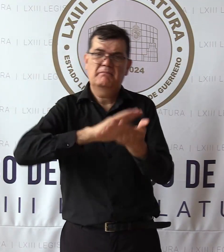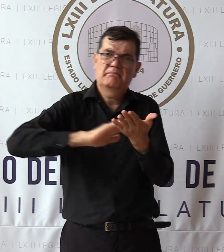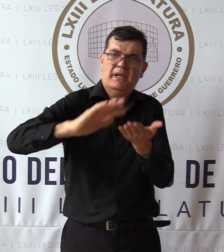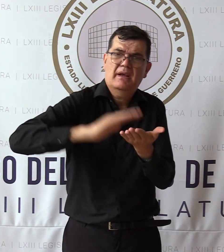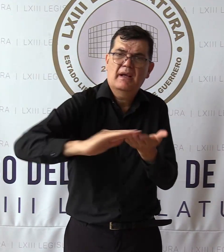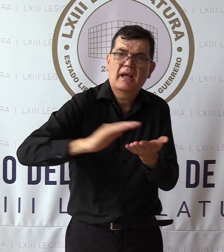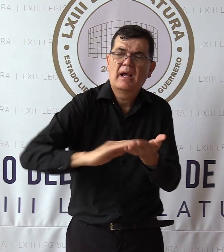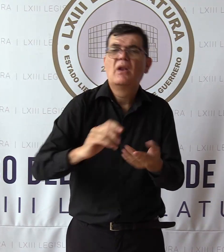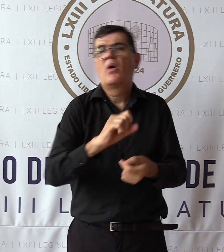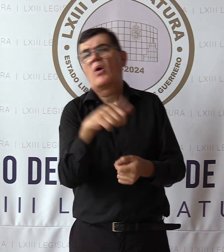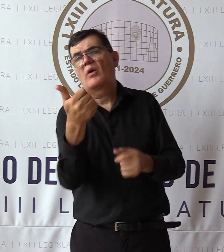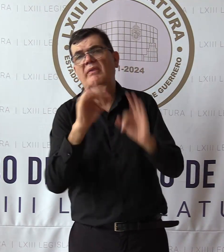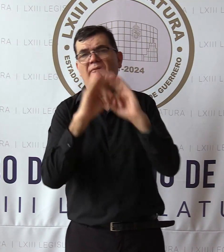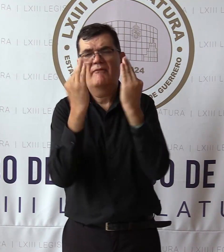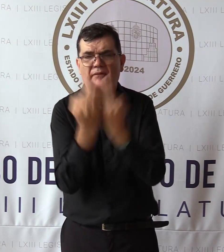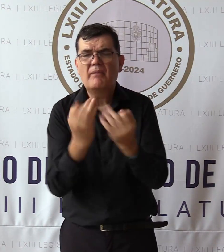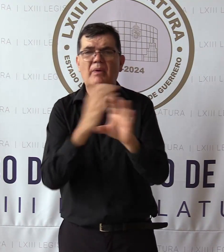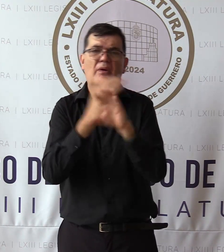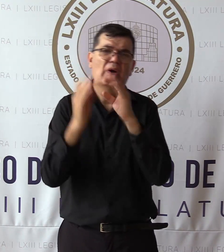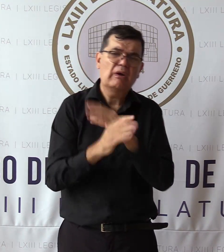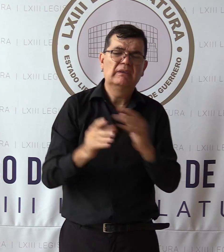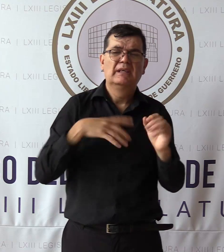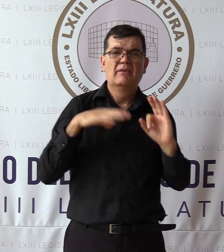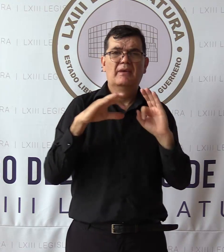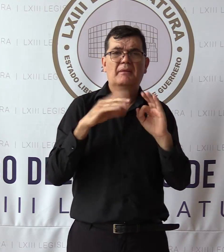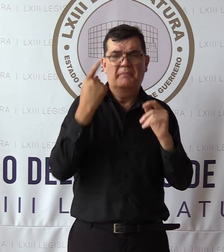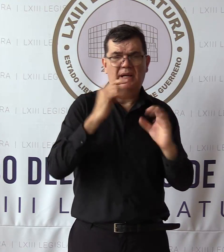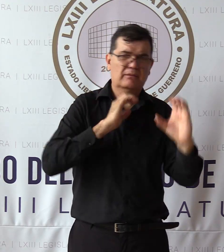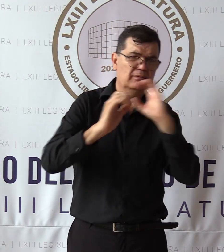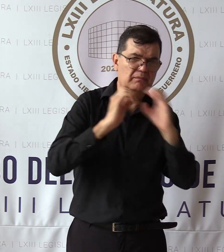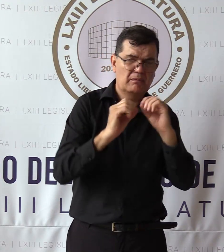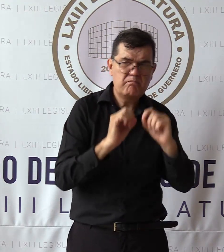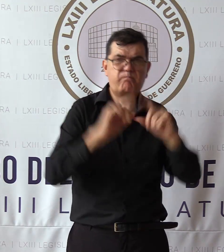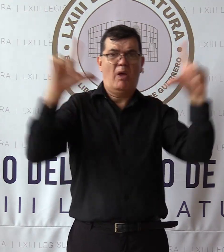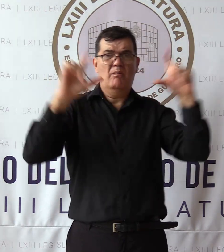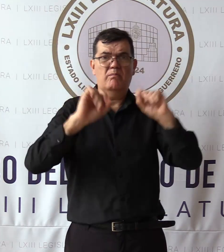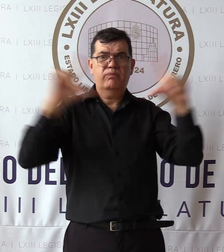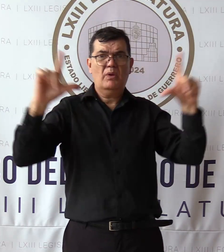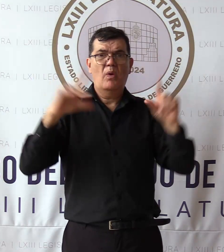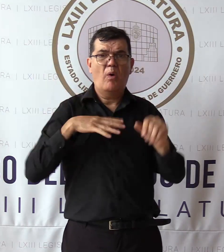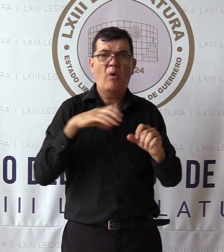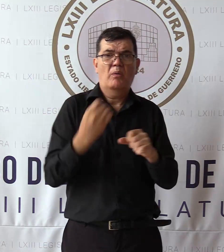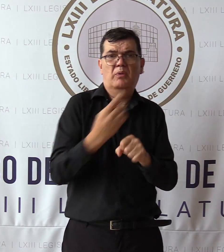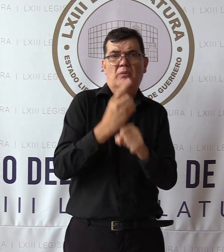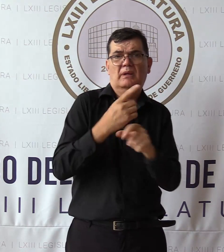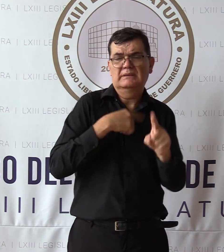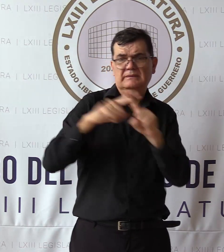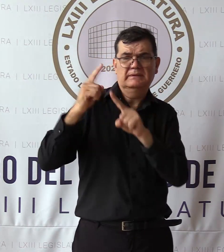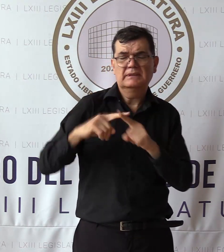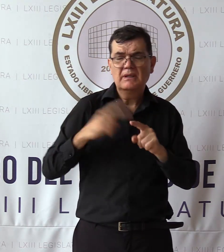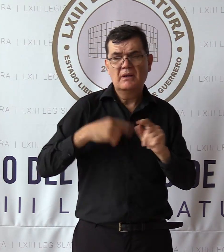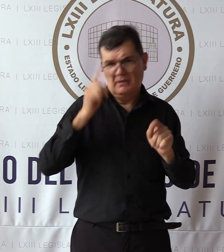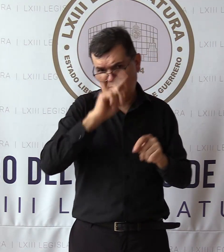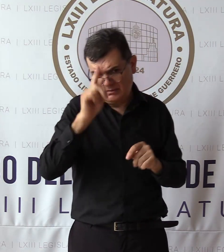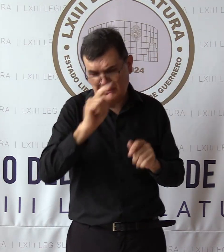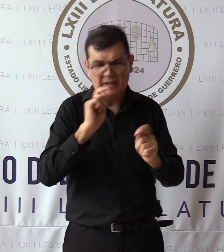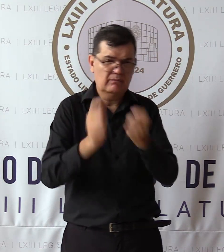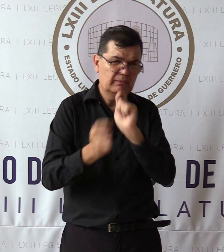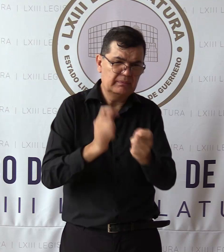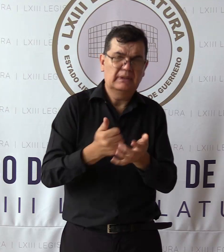otros modos, medios y formatos de comunicación aumentativos o alternativos y habilidades de orientación y de movilidad, así como